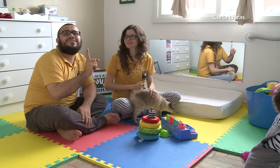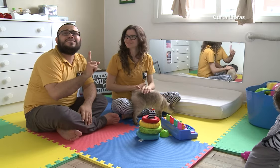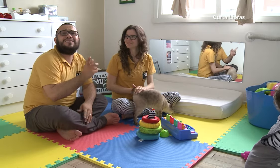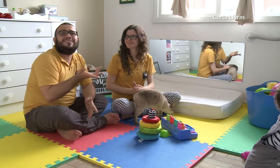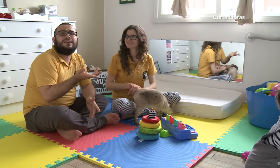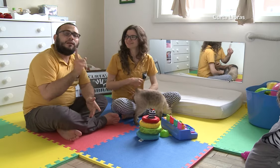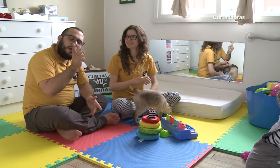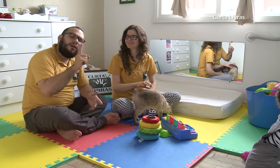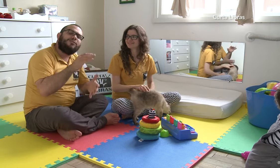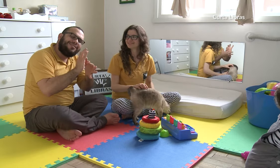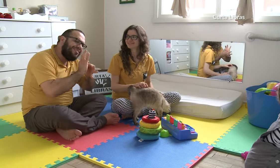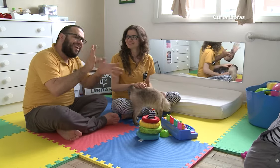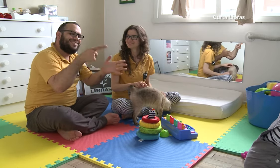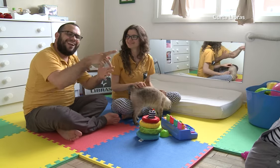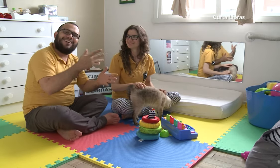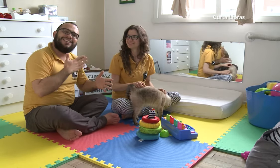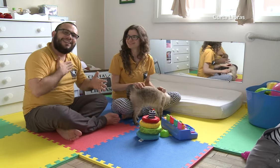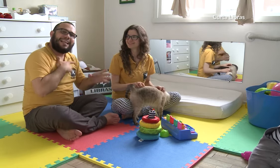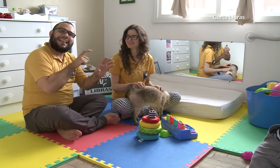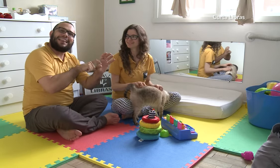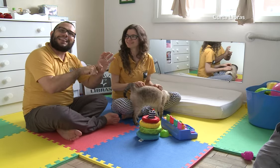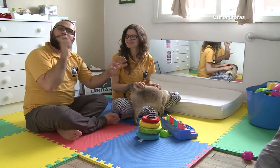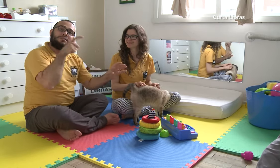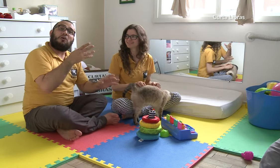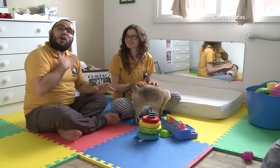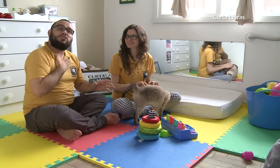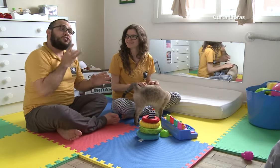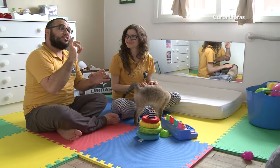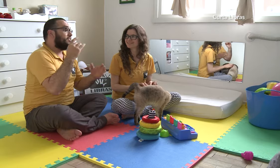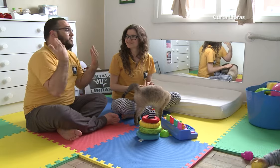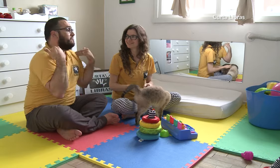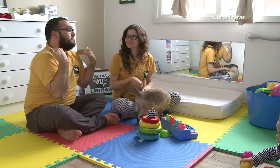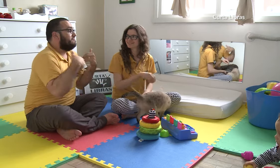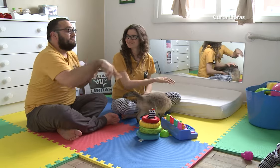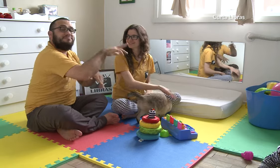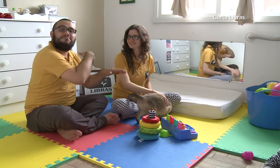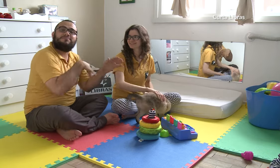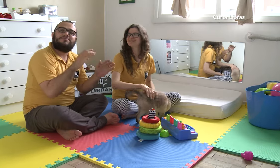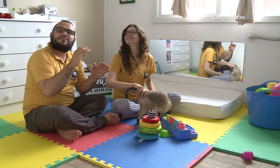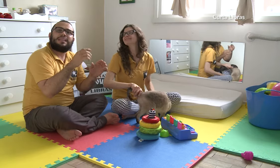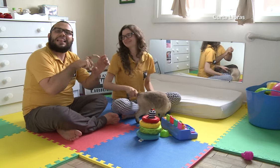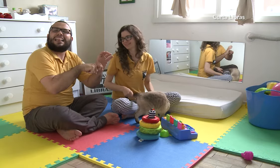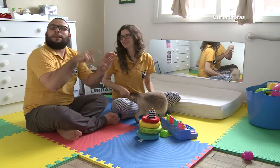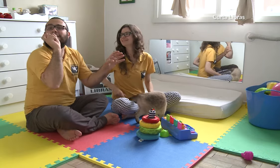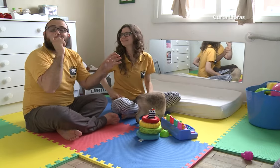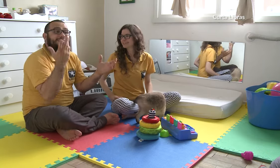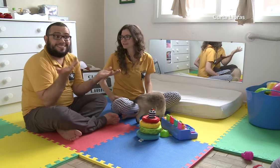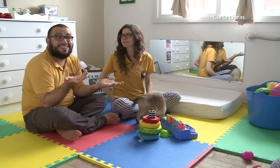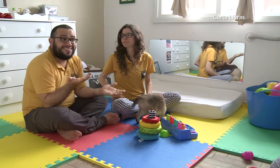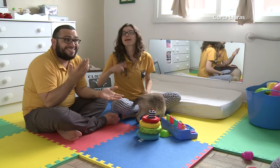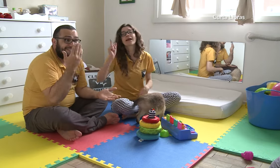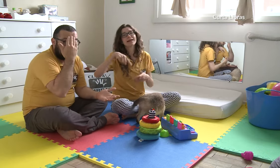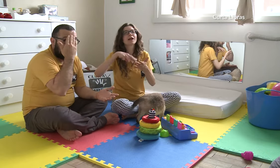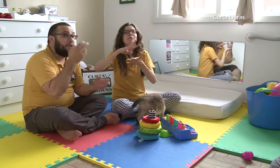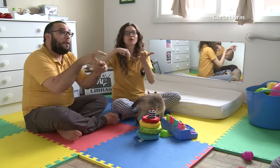e assim ela se torna independente. Ela gosta de ficar sozinha nesse espaço, né? Por isso.